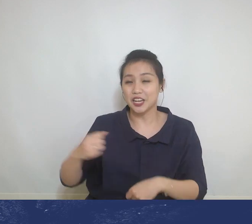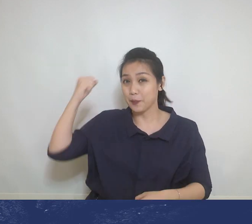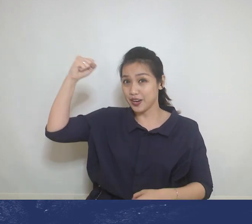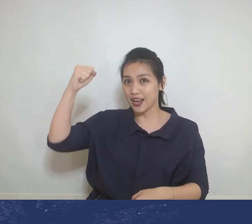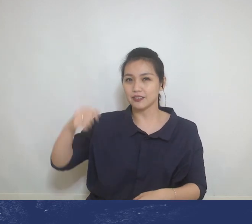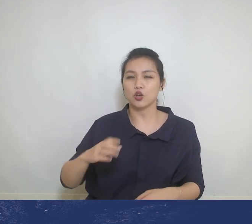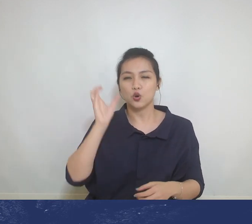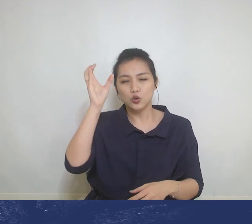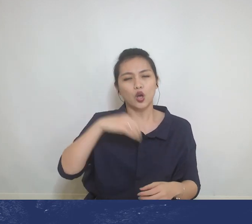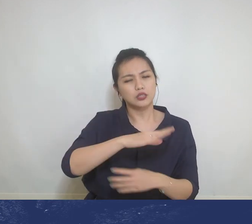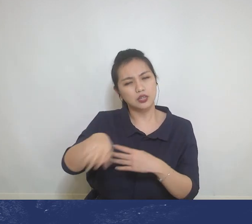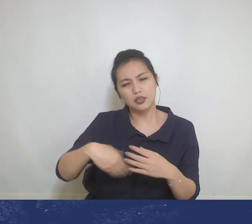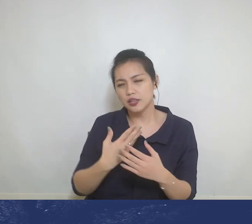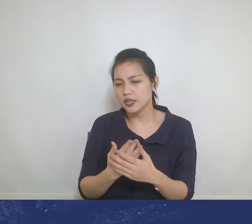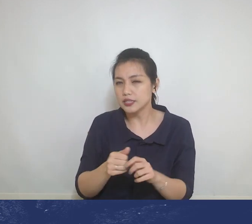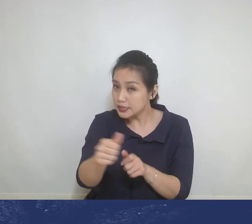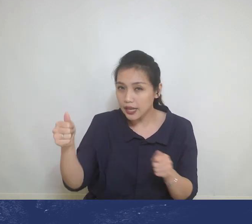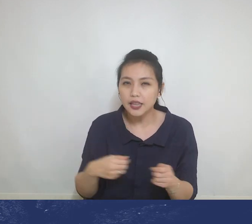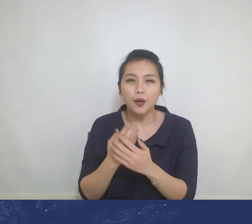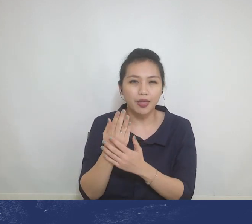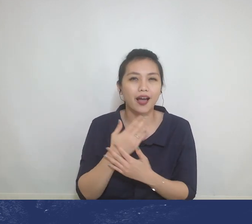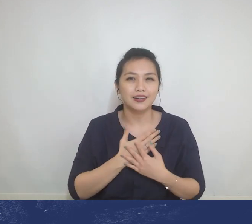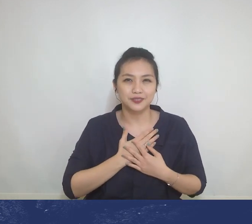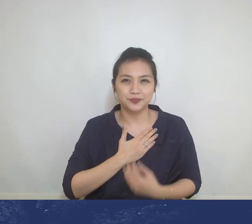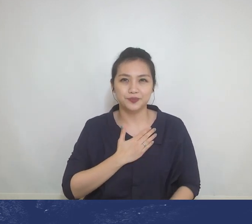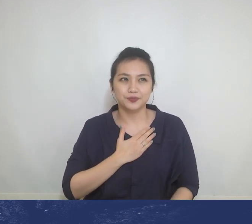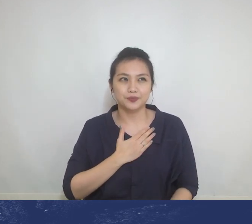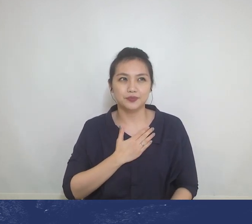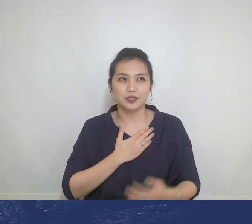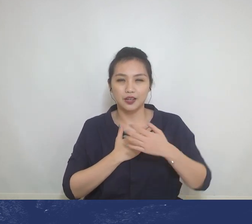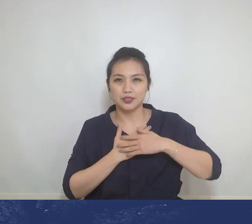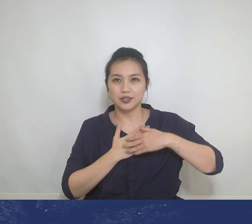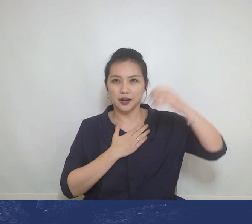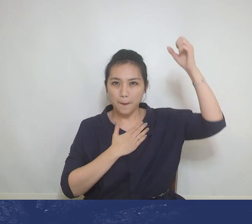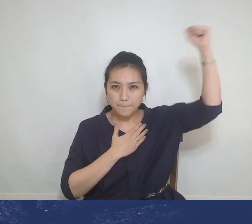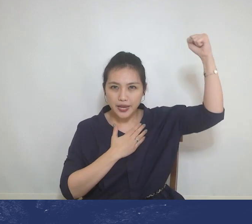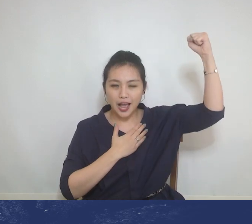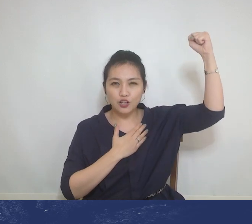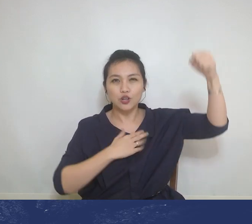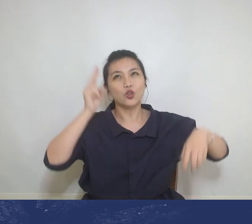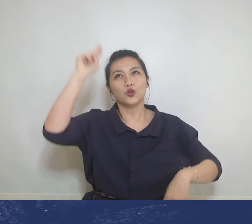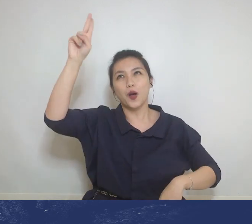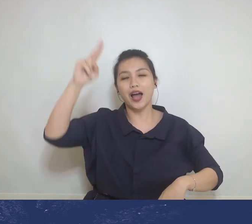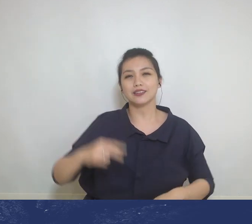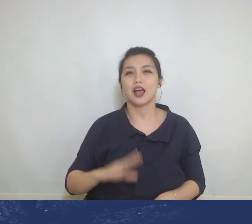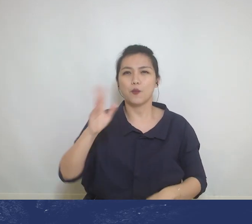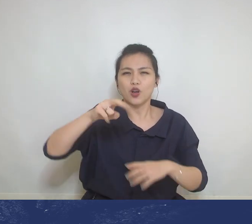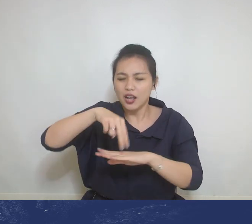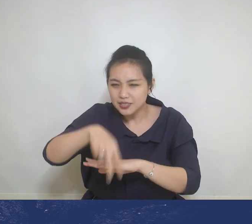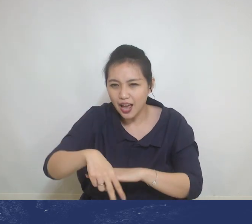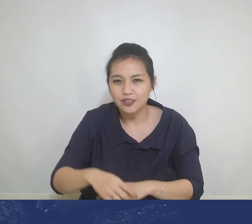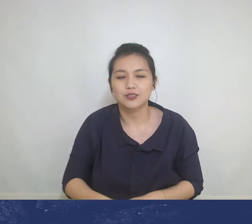untuk setiap tangan yang ditaruh di dada ini, tangannya yang satu ditaruh di dada, tangannya yang satu memegangi Tuhannya,